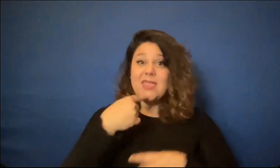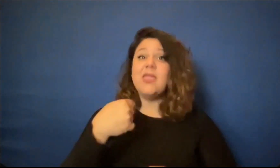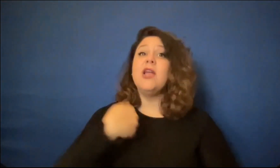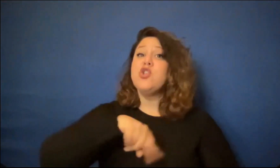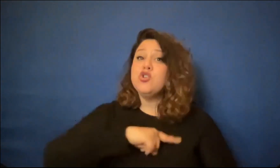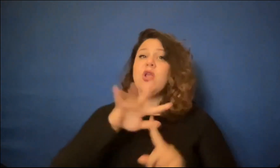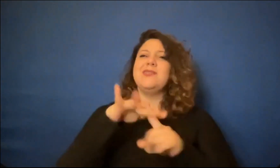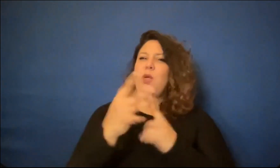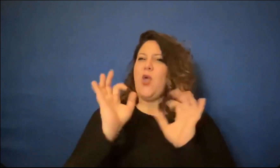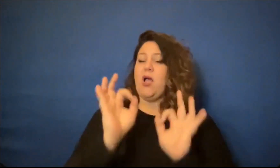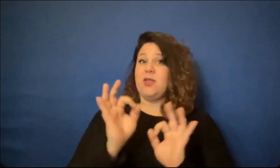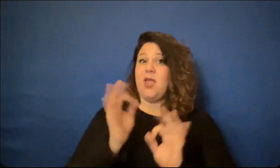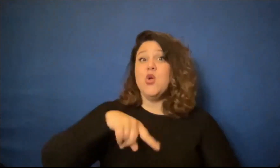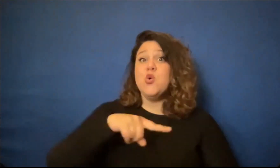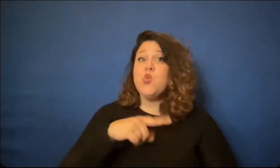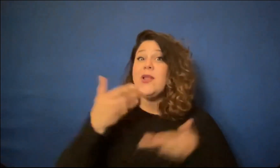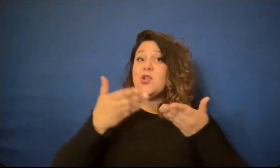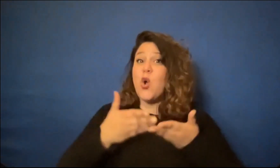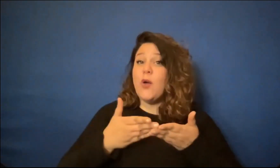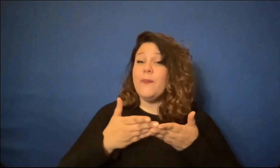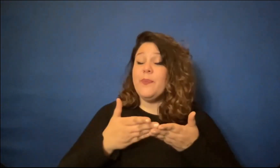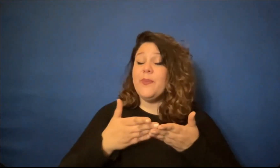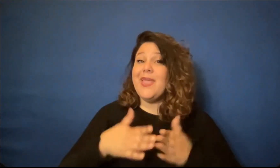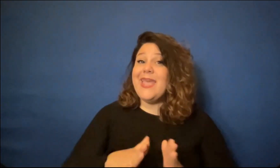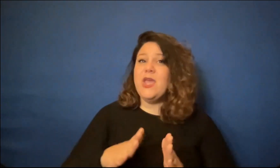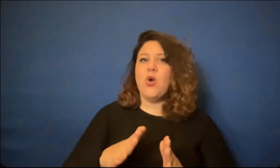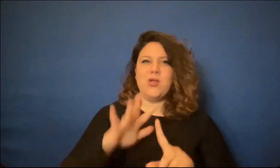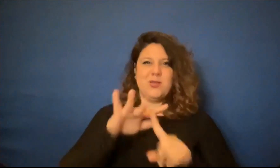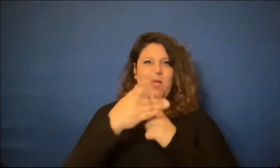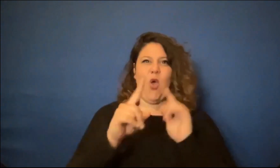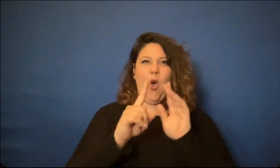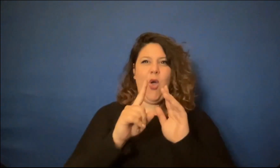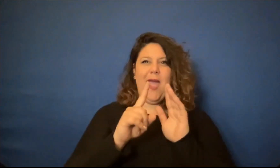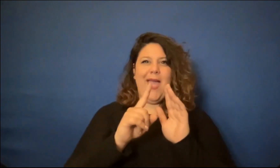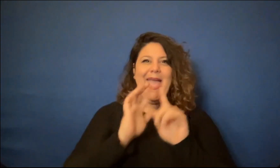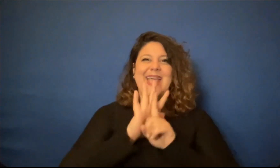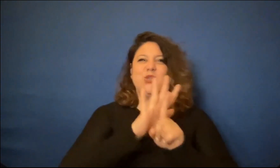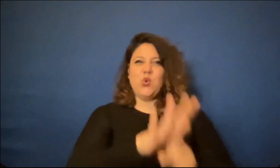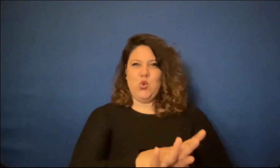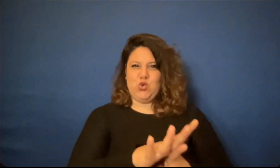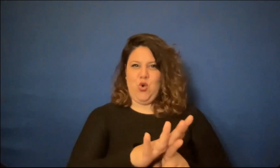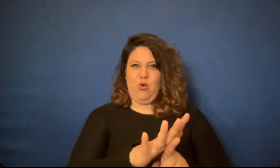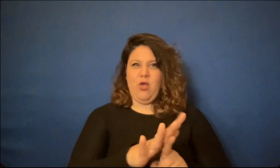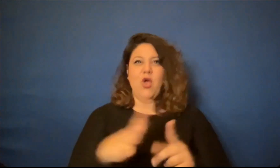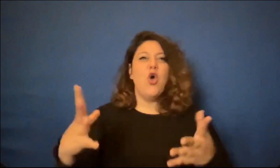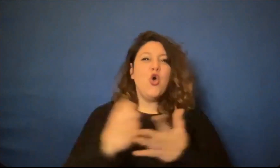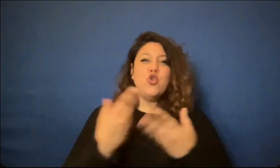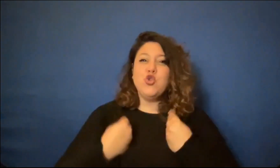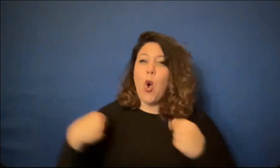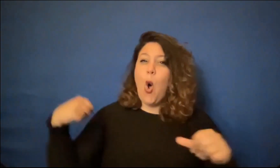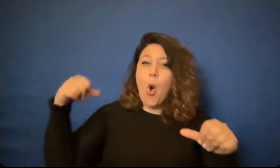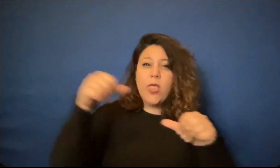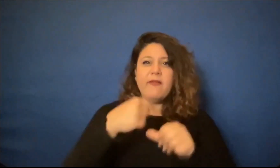hijo está en situación de exclusión educativa. Toda la vida escuchando esto, este no es tu sitio. Y no hay centros especializados para gente